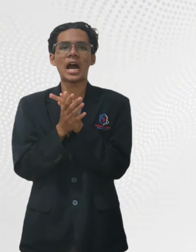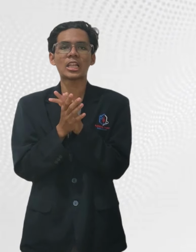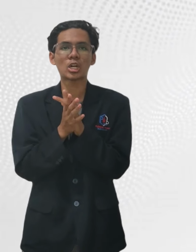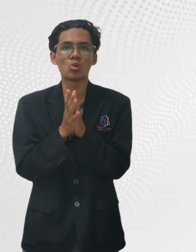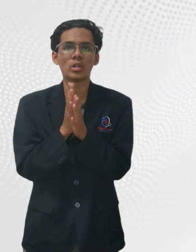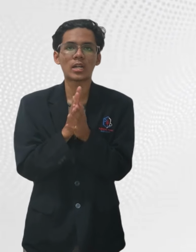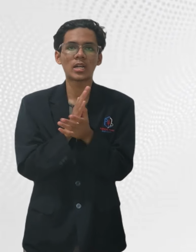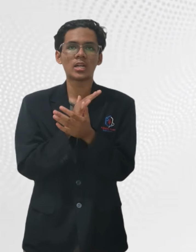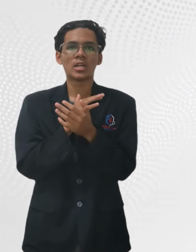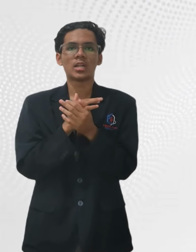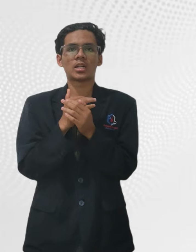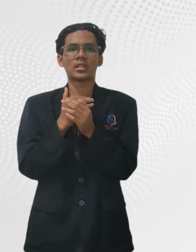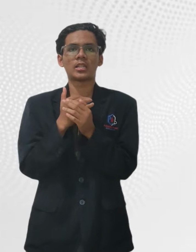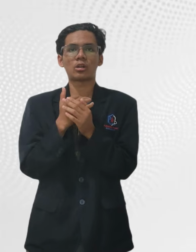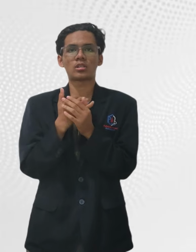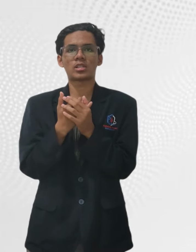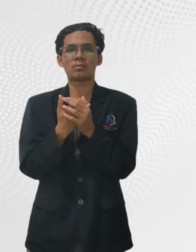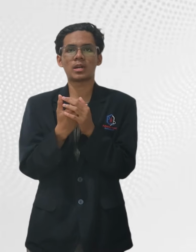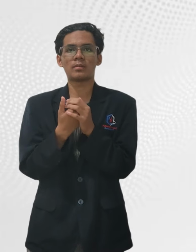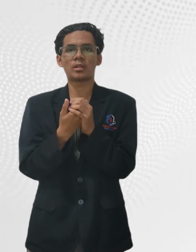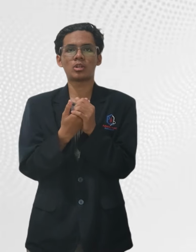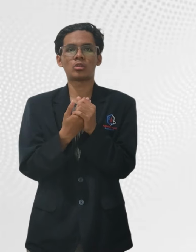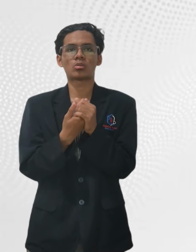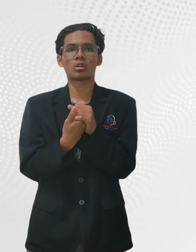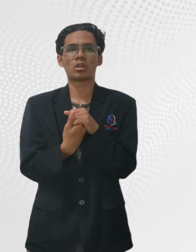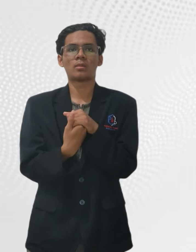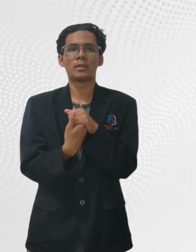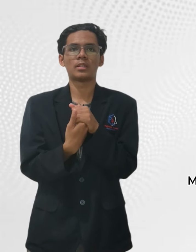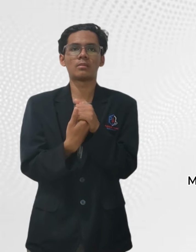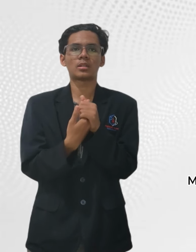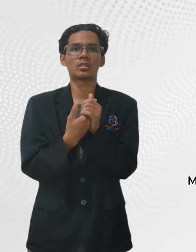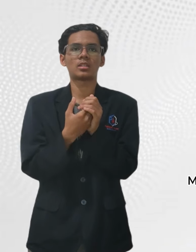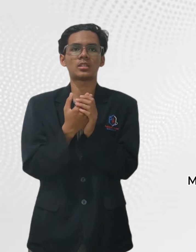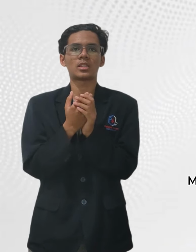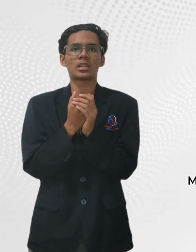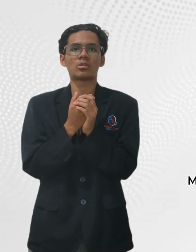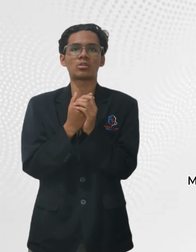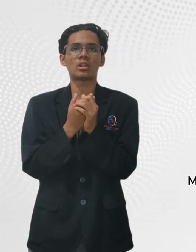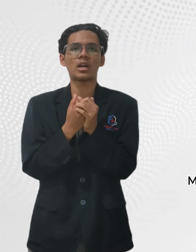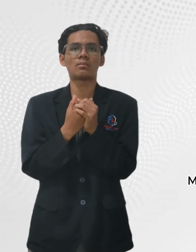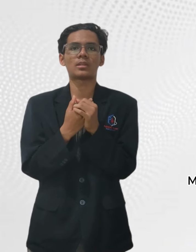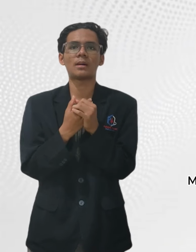besi atau udara. Ketika arus listrik mengalir melalui induktor, medan